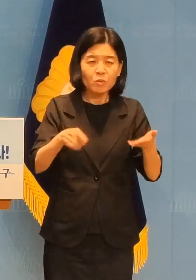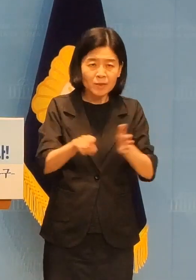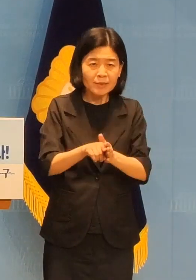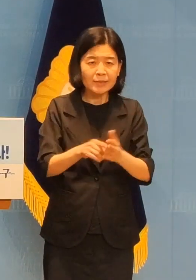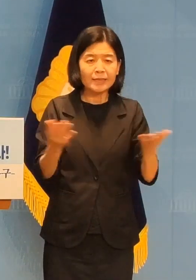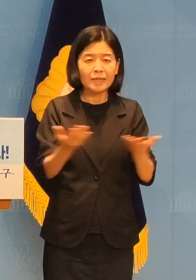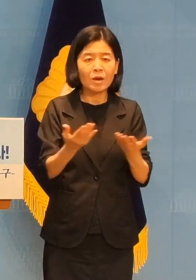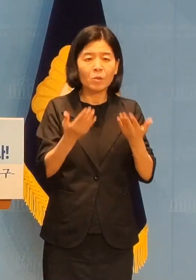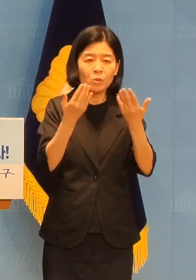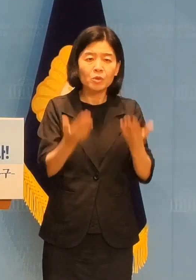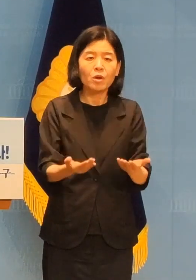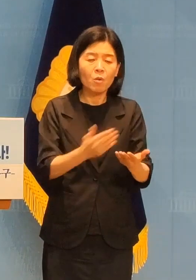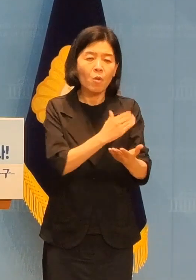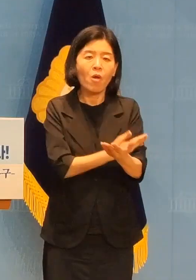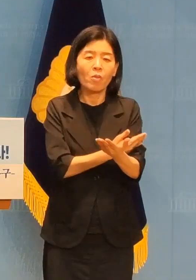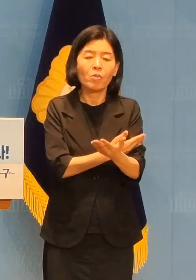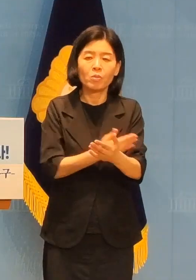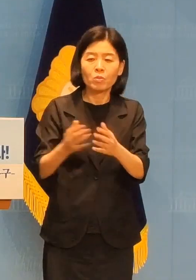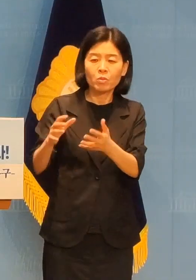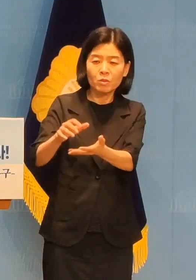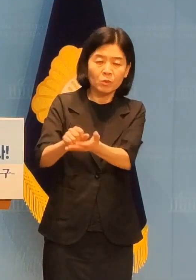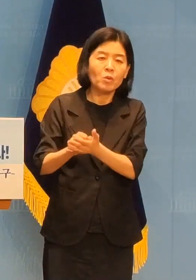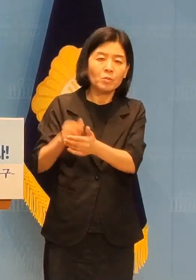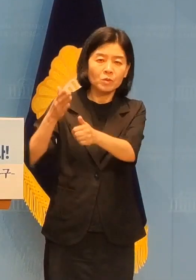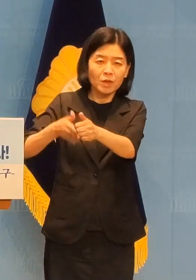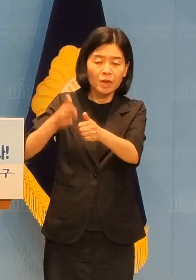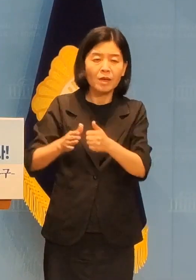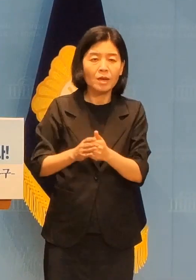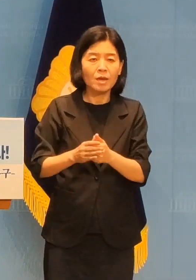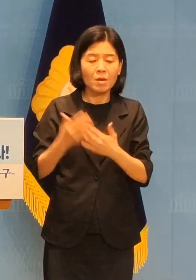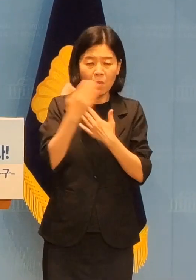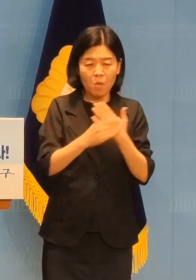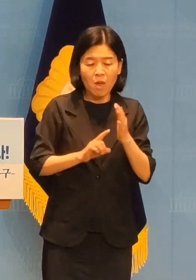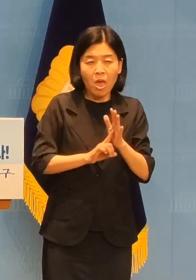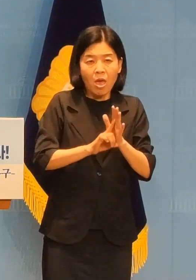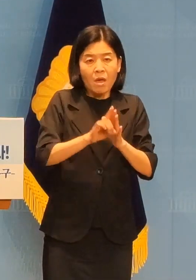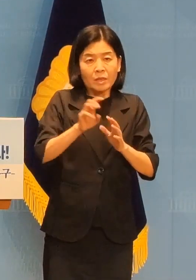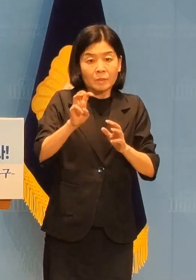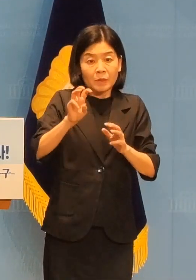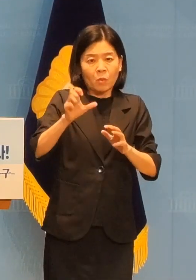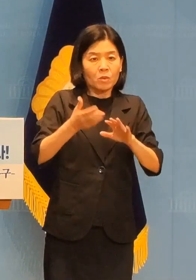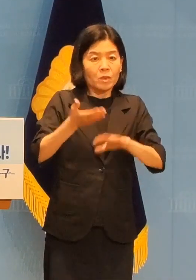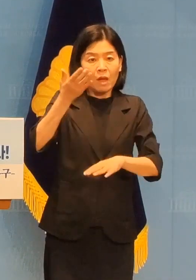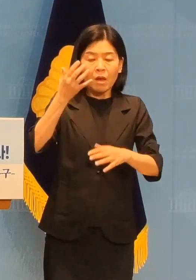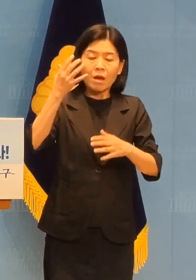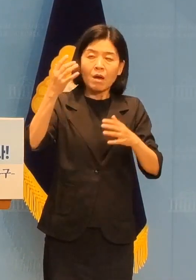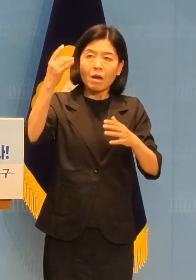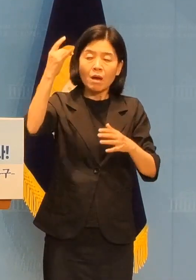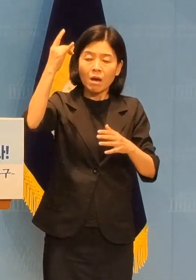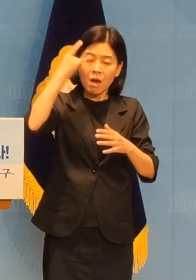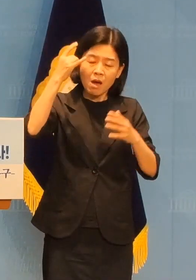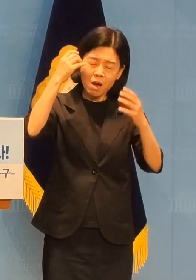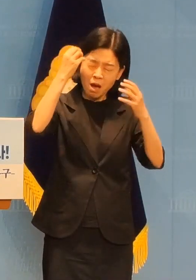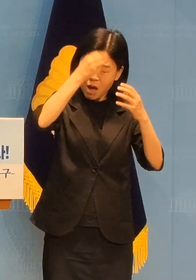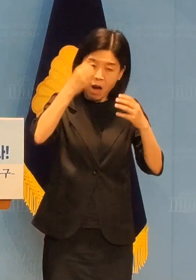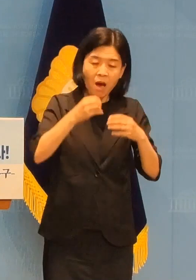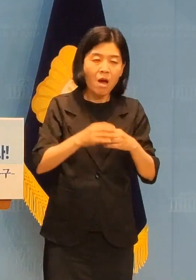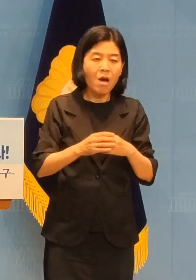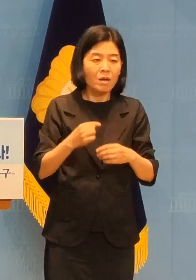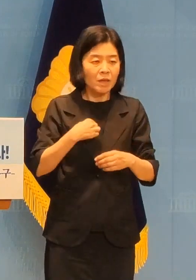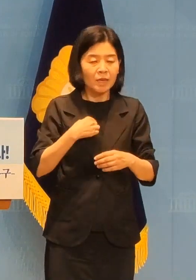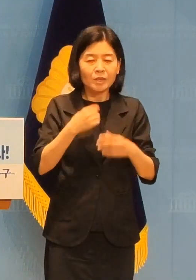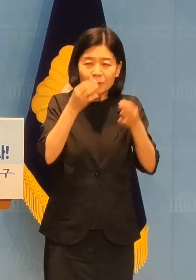즉각 도입하십시오. 체감온도 35도 이상의 폭염 상황에서는 노동자가 눈치 보지